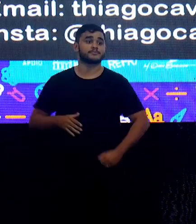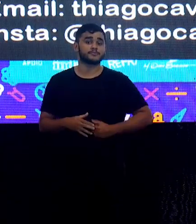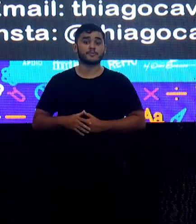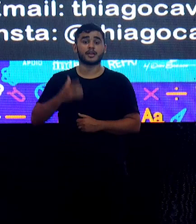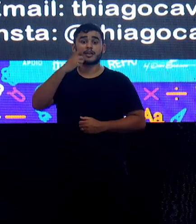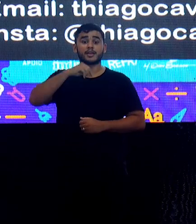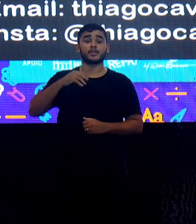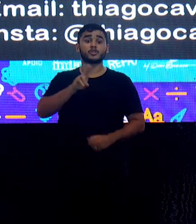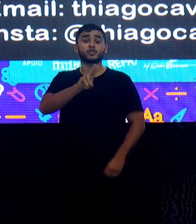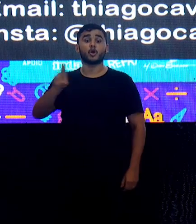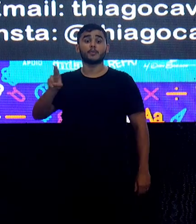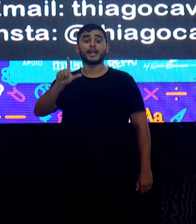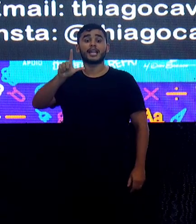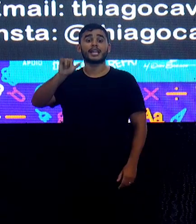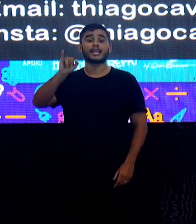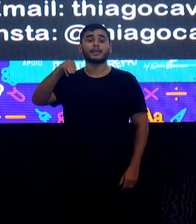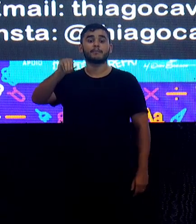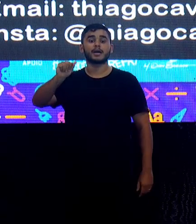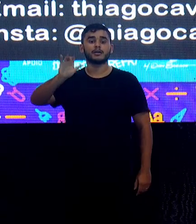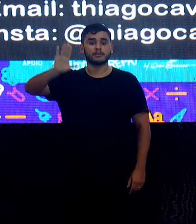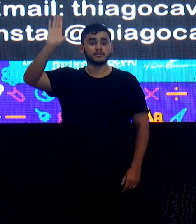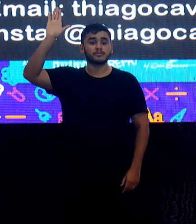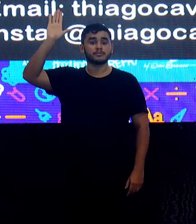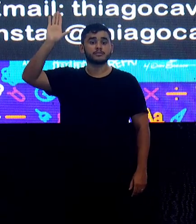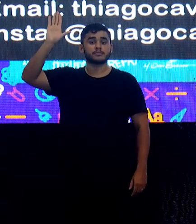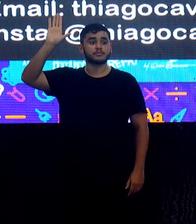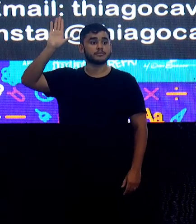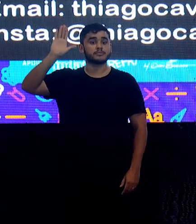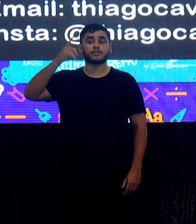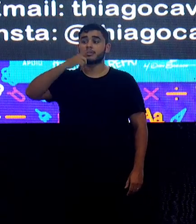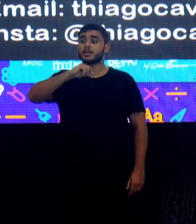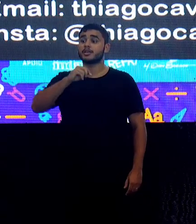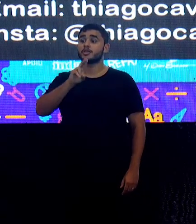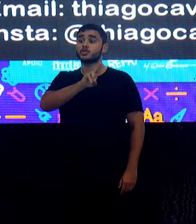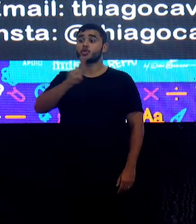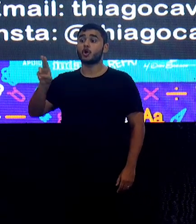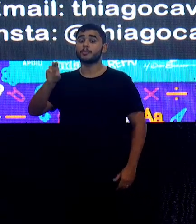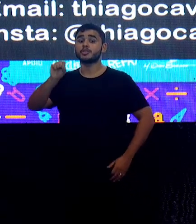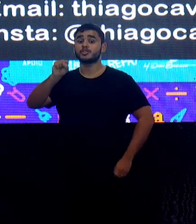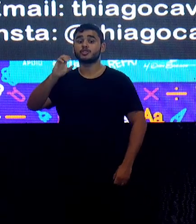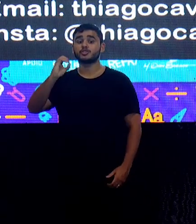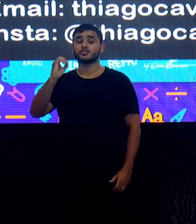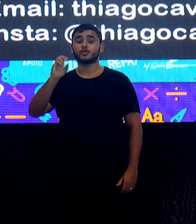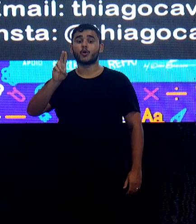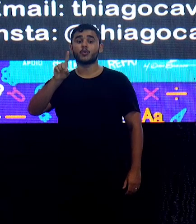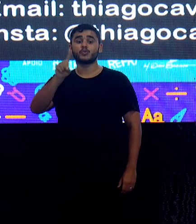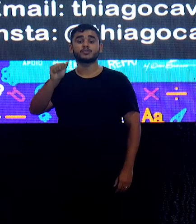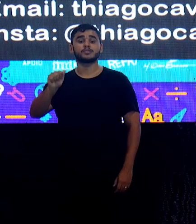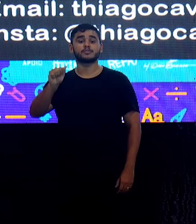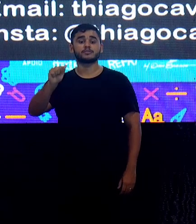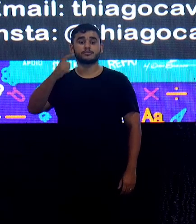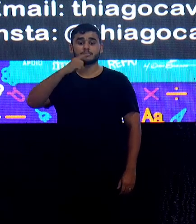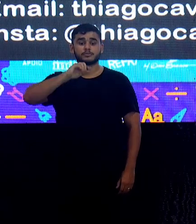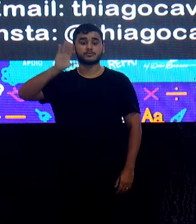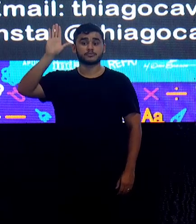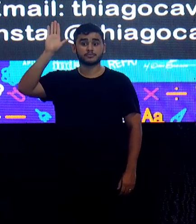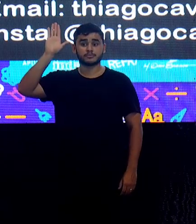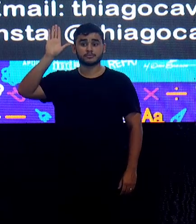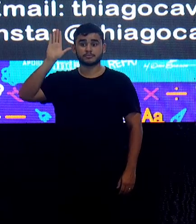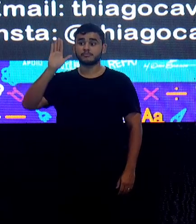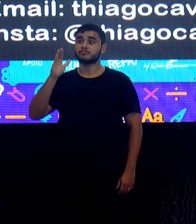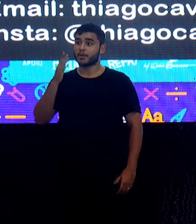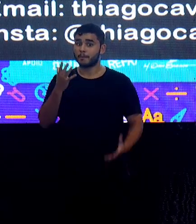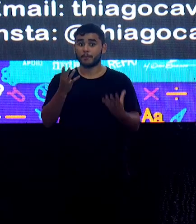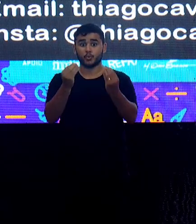Levanta a mão quem é Lima. Levanta a mão quem é Souza. Meu irmão, é tanta gente que dava para fazer uma